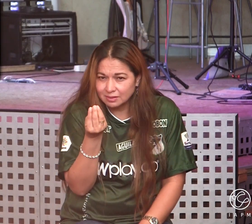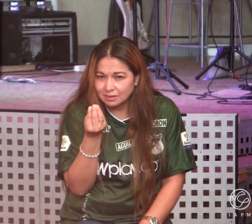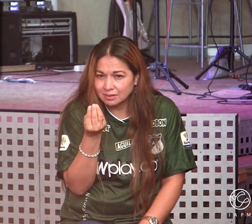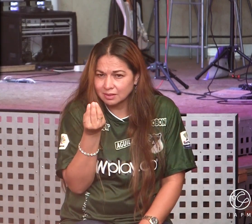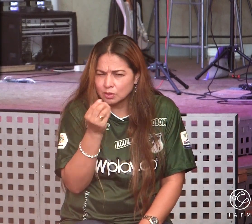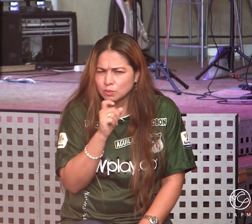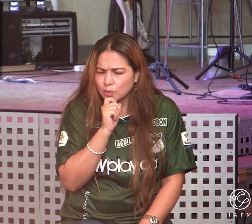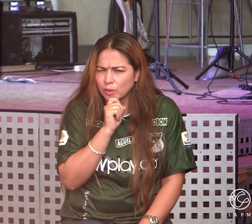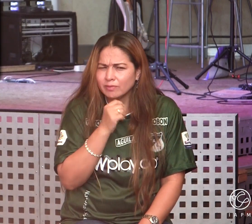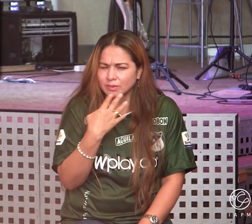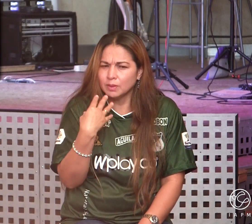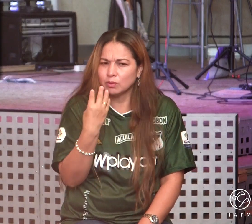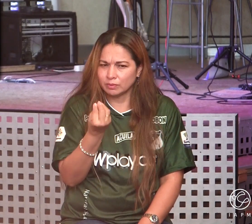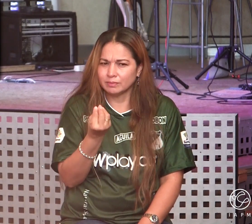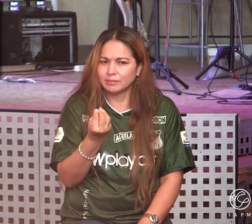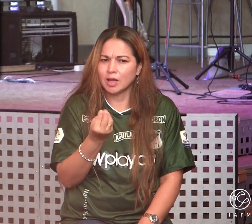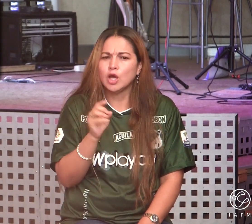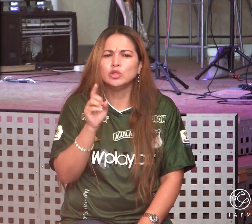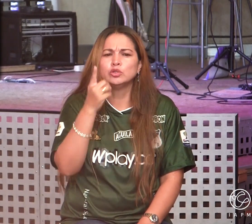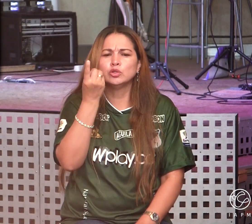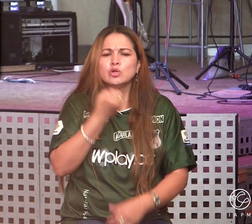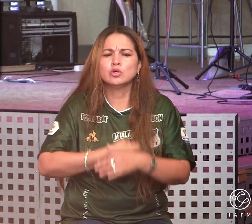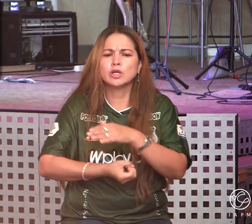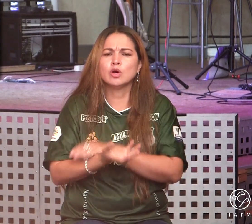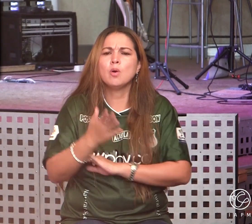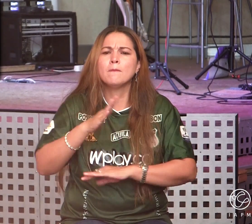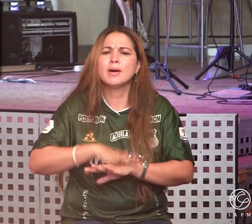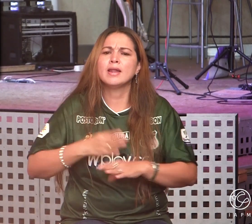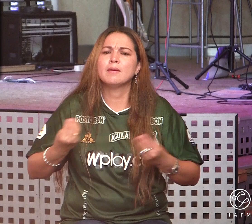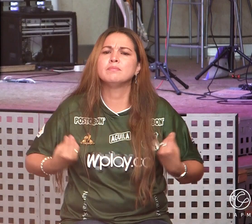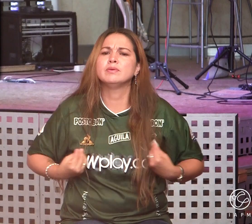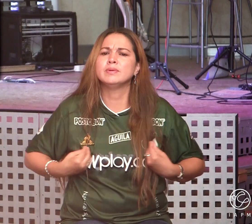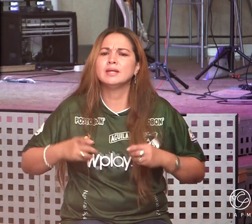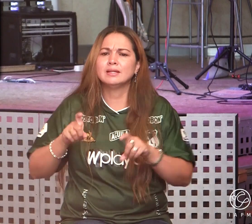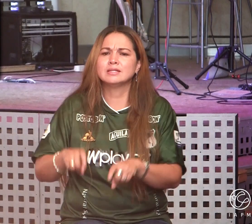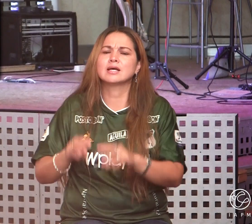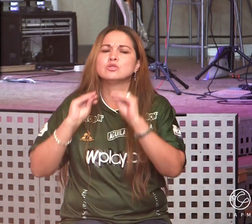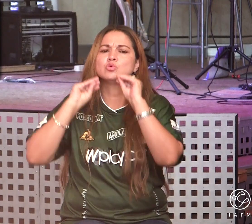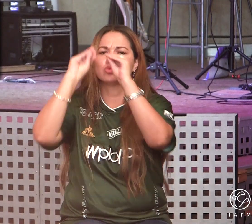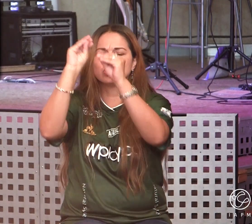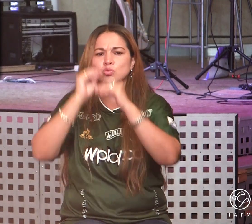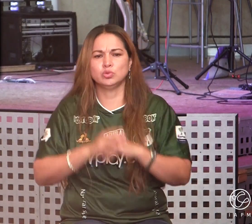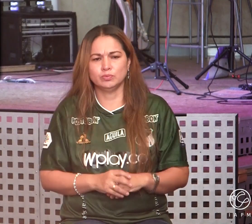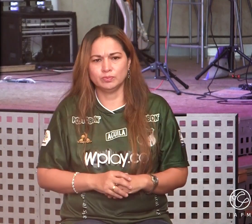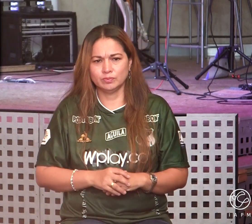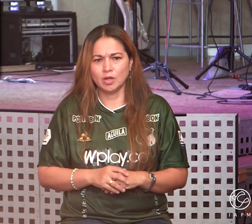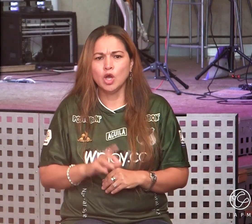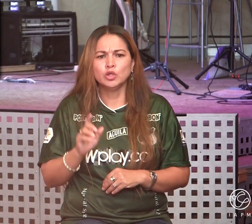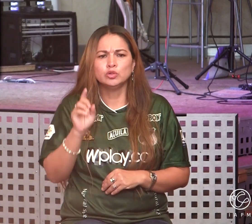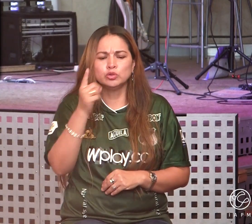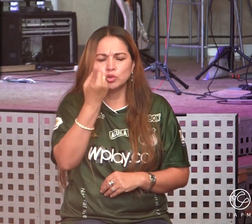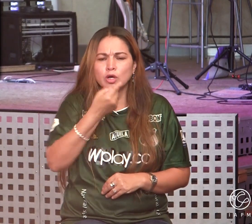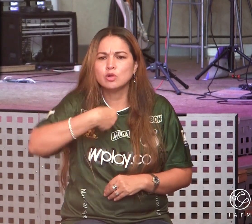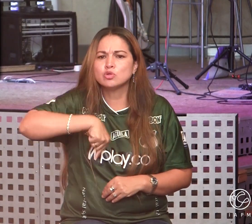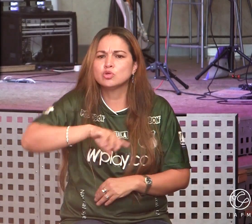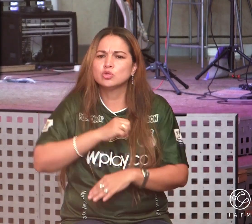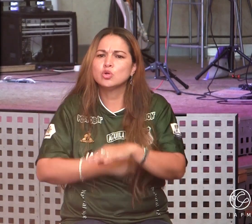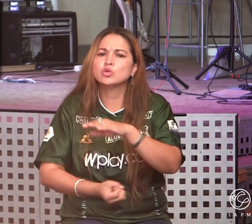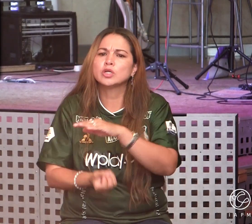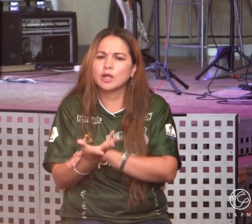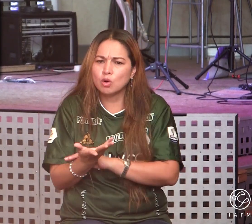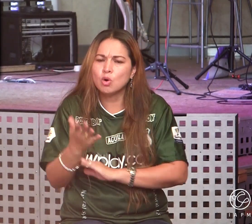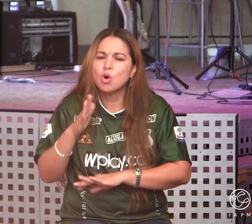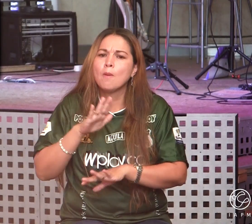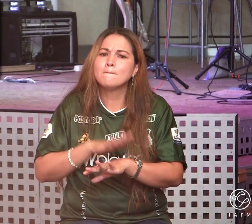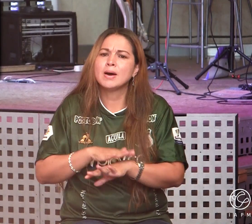nos creó para vivir en su descanso, y Dios nos creó para poder mantenernos en ese lugar donde la idea de